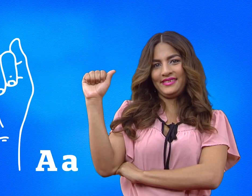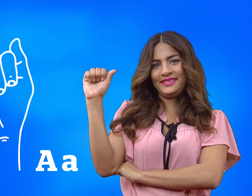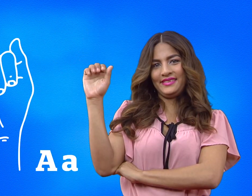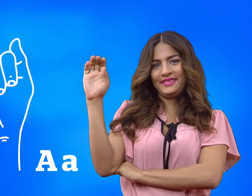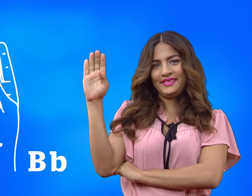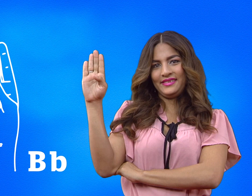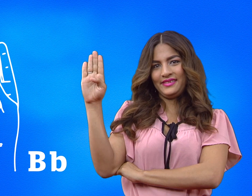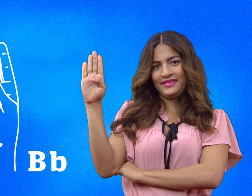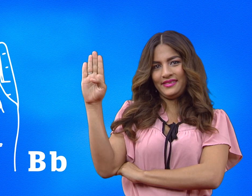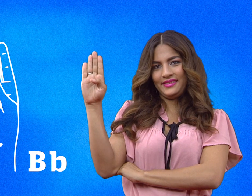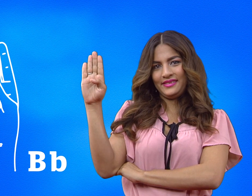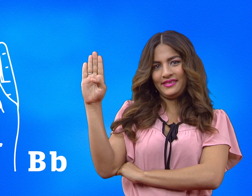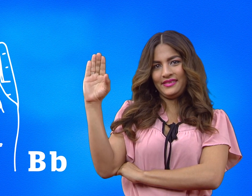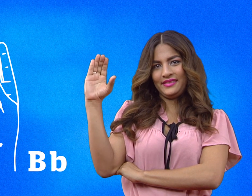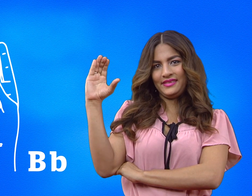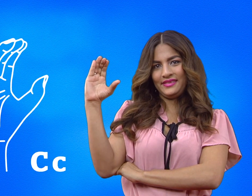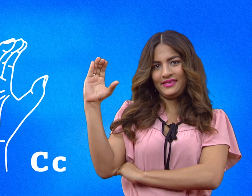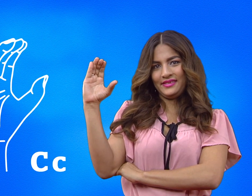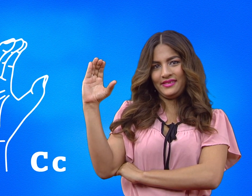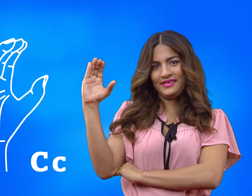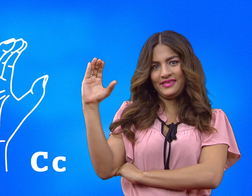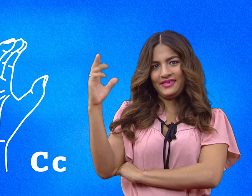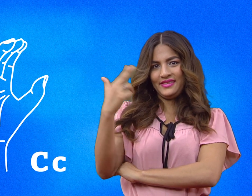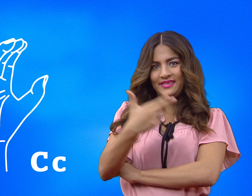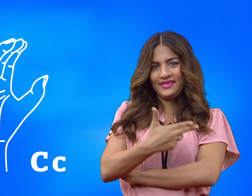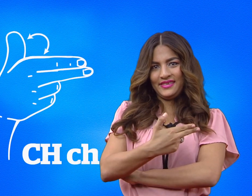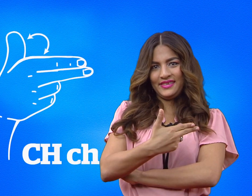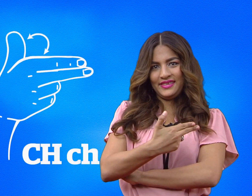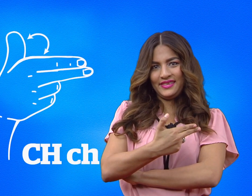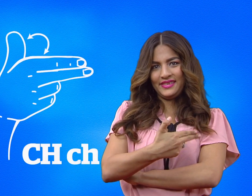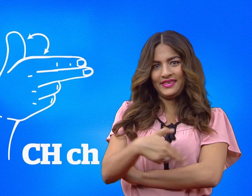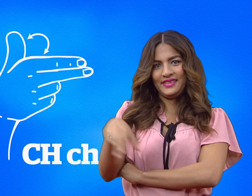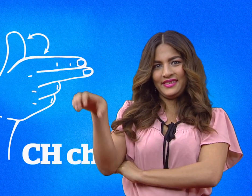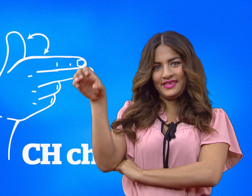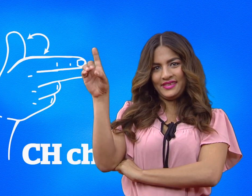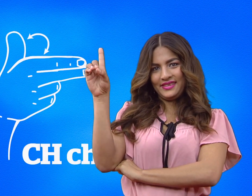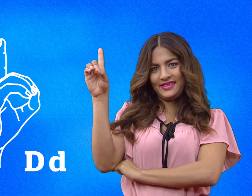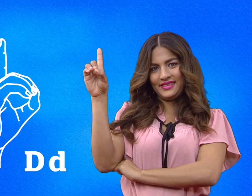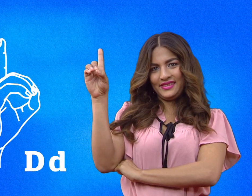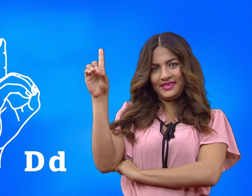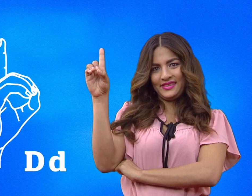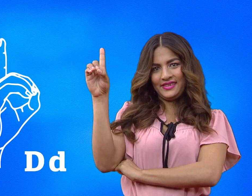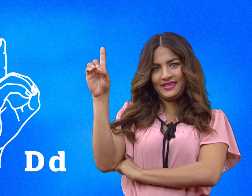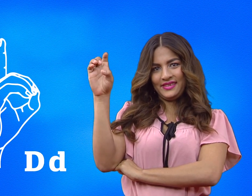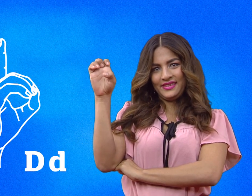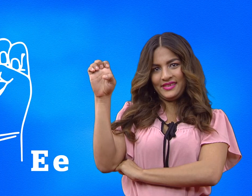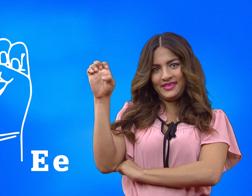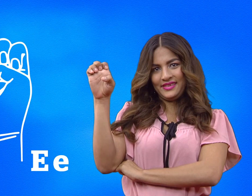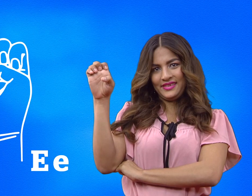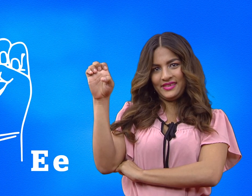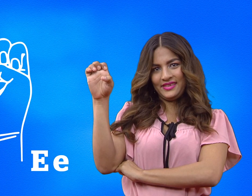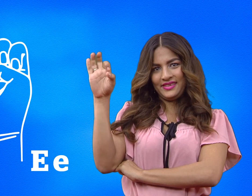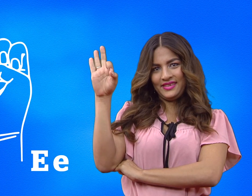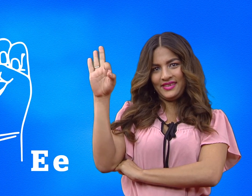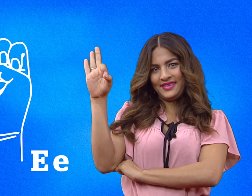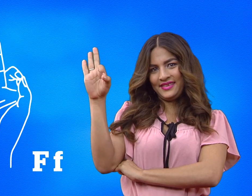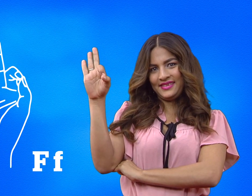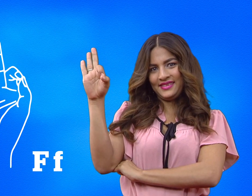A, B, C, Ch, D, E,